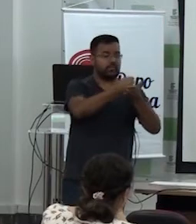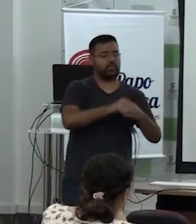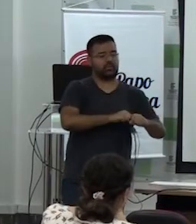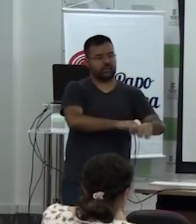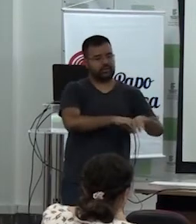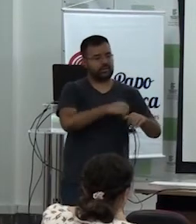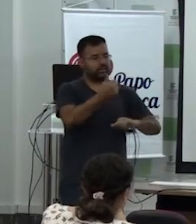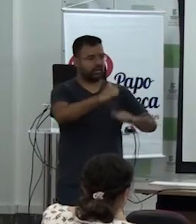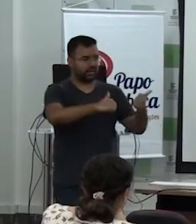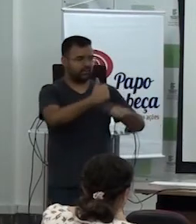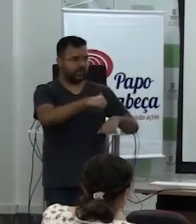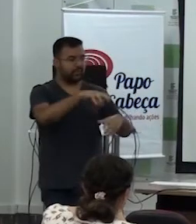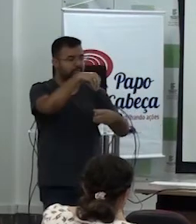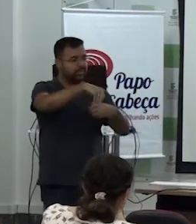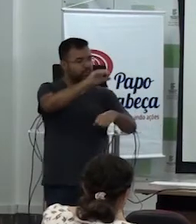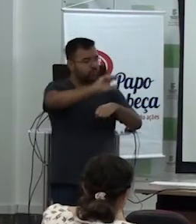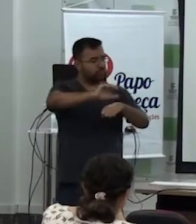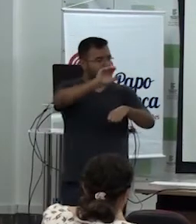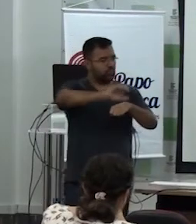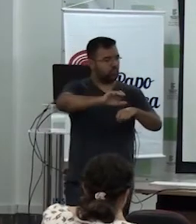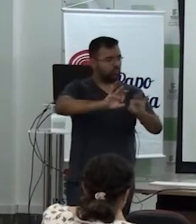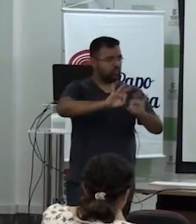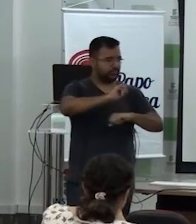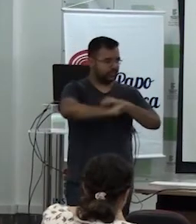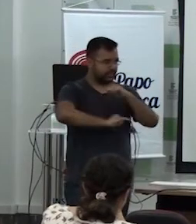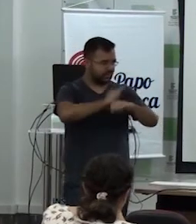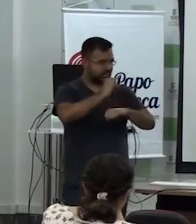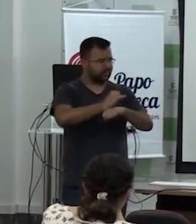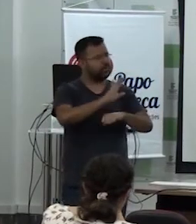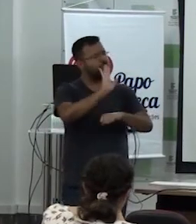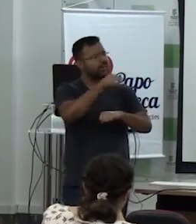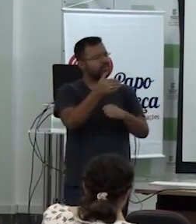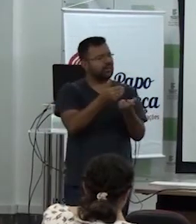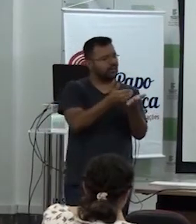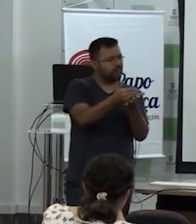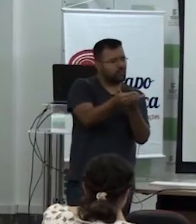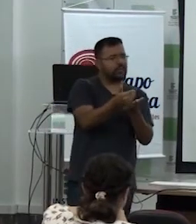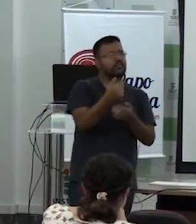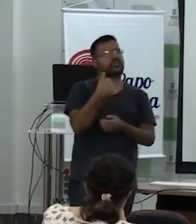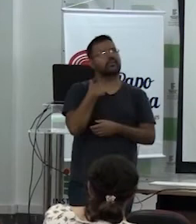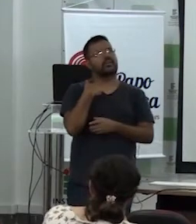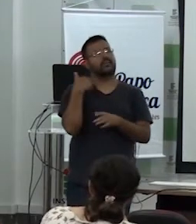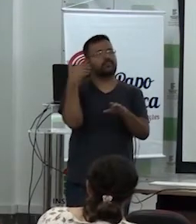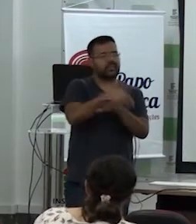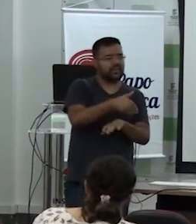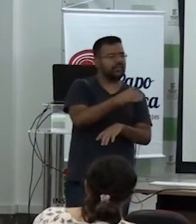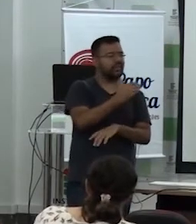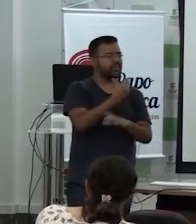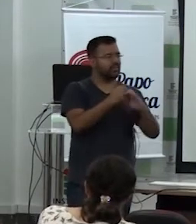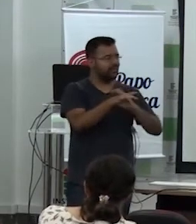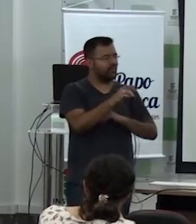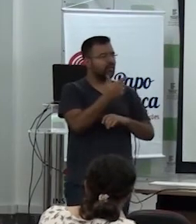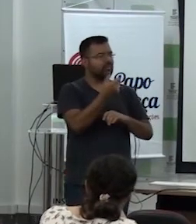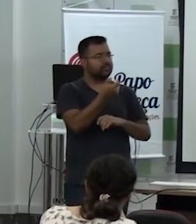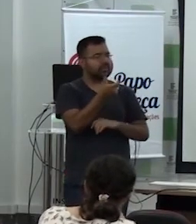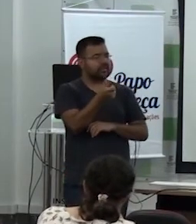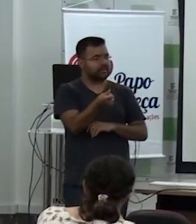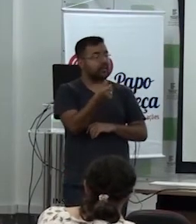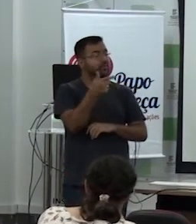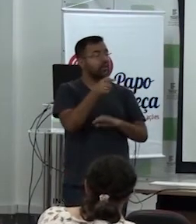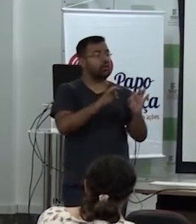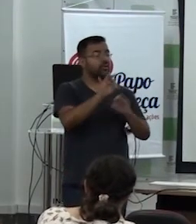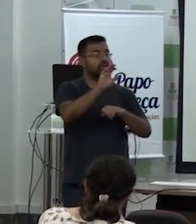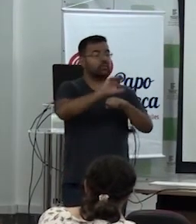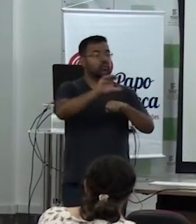aprendizagem, avaliação e cursos de programação à distância. Então, a gente já começou a oferecer, desde que eu entrei aqui no ano de 2016, a gente oferece alguns cursos à